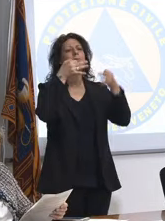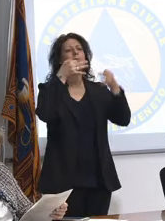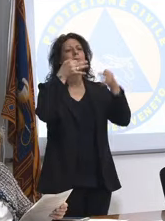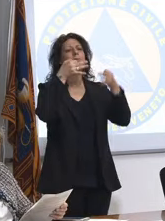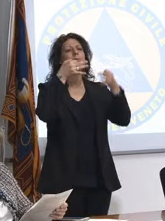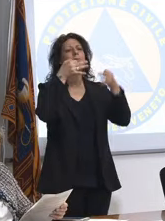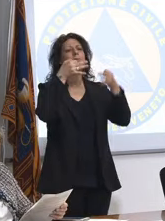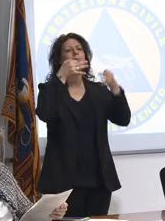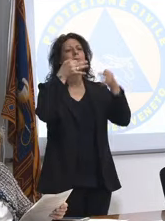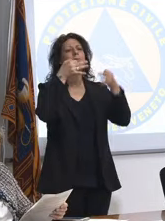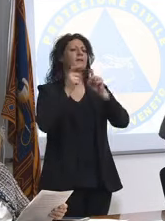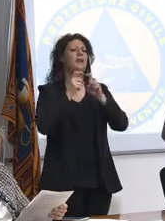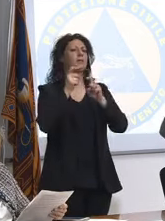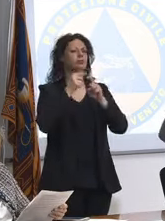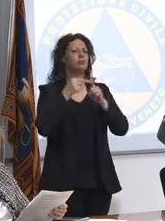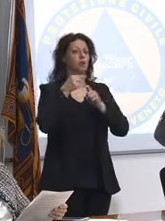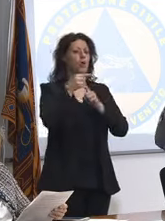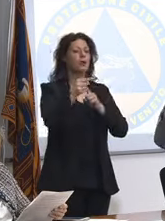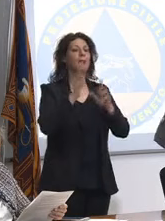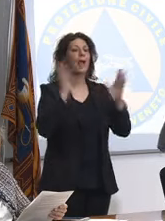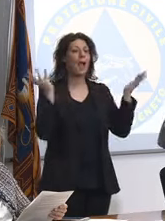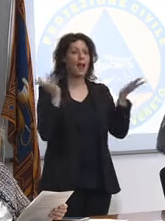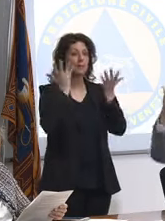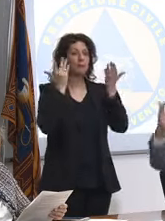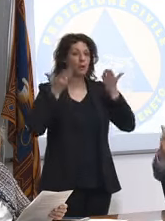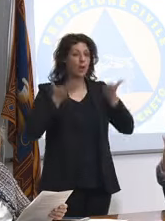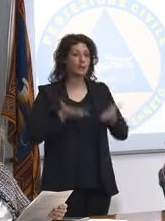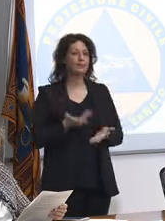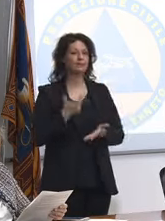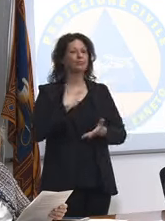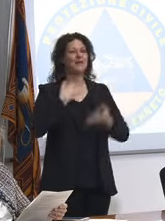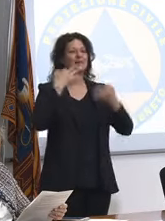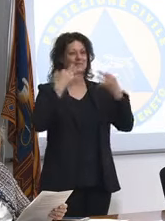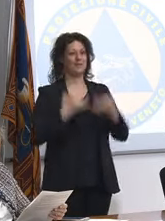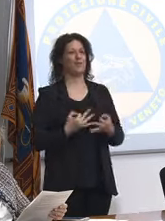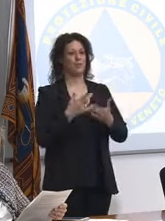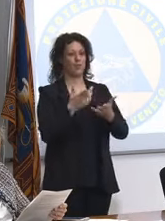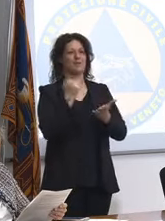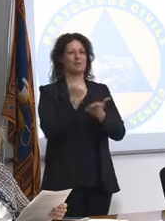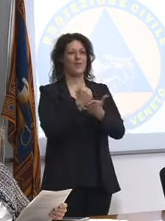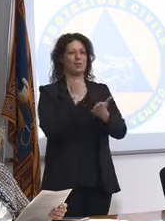certezza di non dover stare lì a aspettare qualcuno che suoni la campanella.